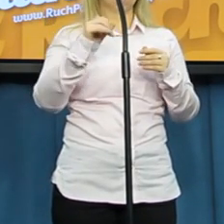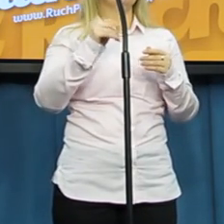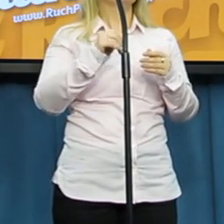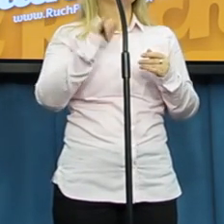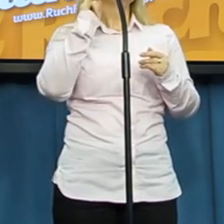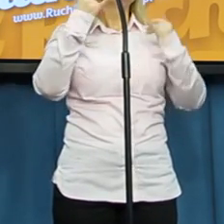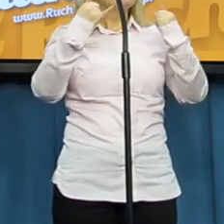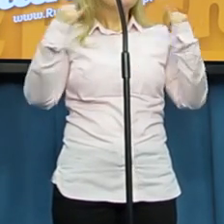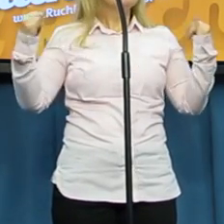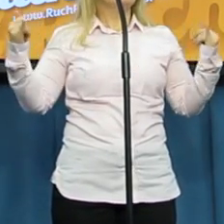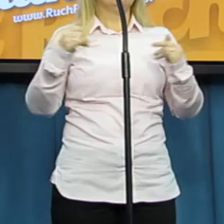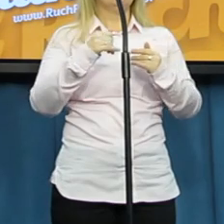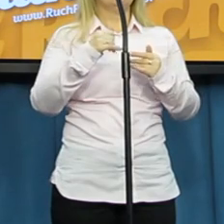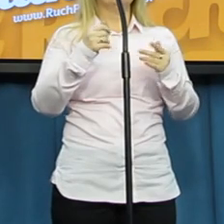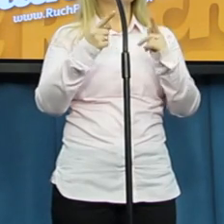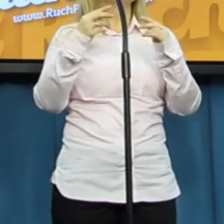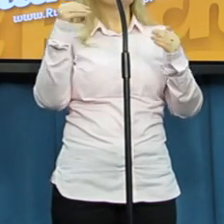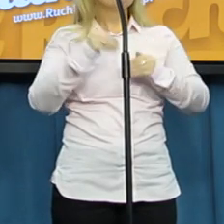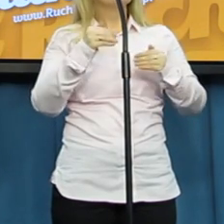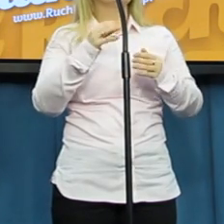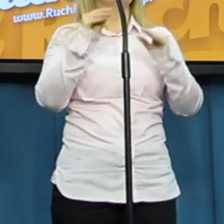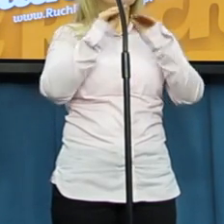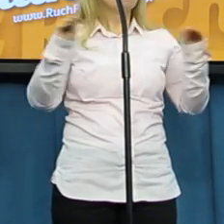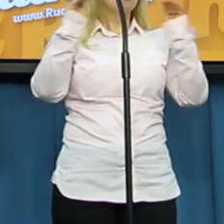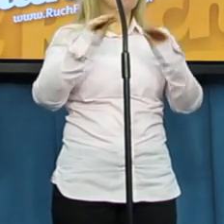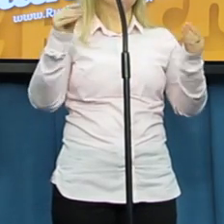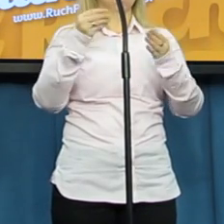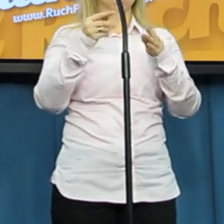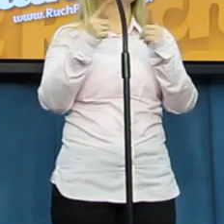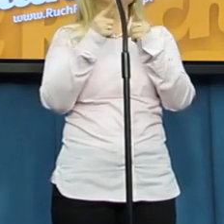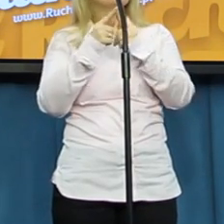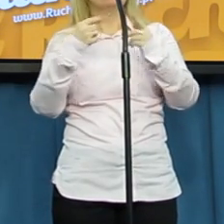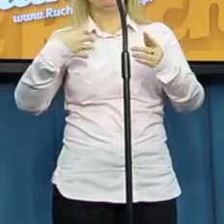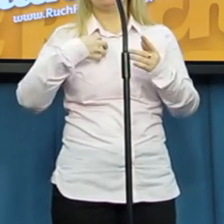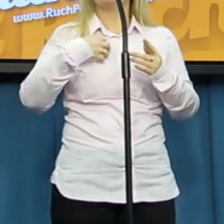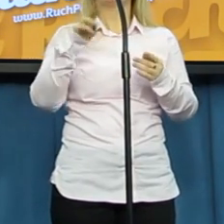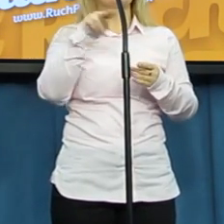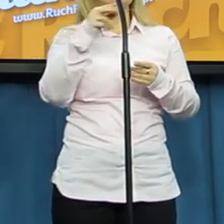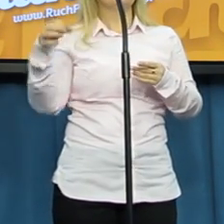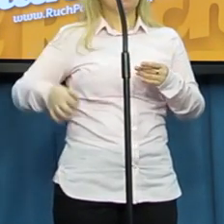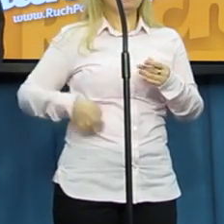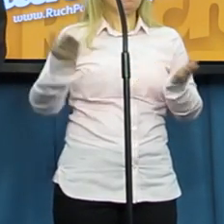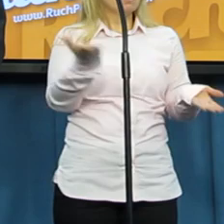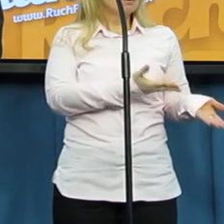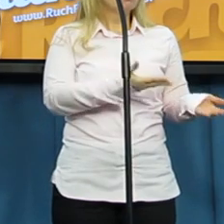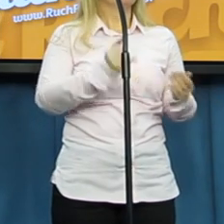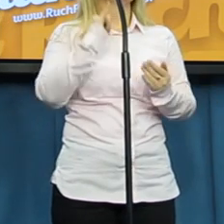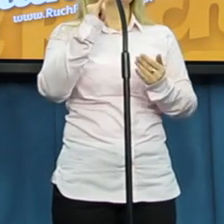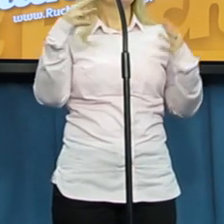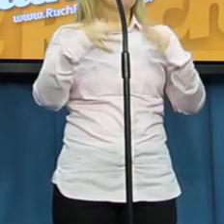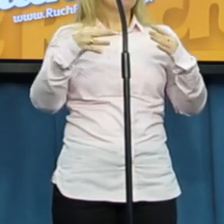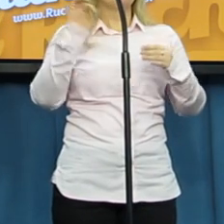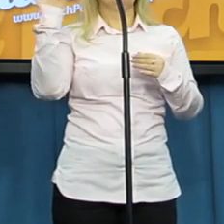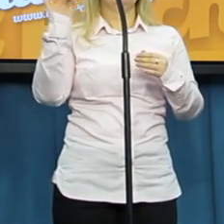charakterze takim merytorycznym, szkoleniowym spotkań z gośćmi, których Marek Siwiec zaprosi na spotkania z klubem